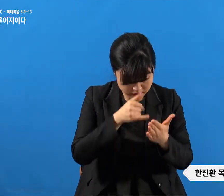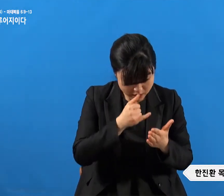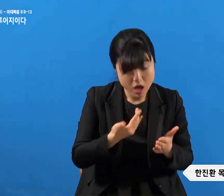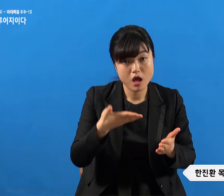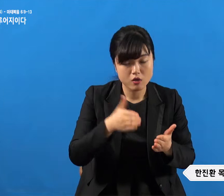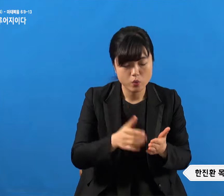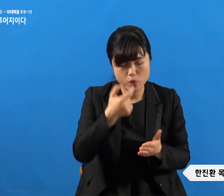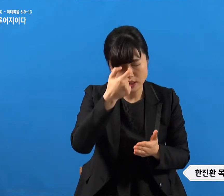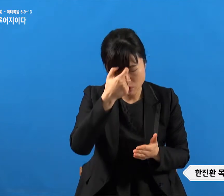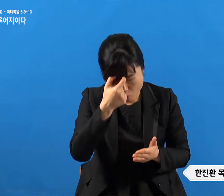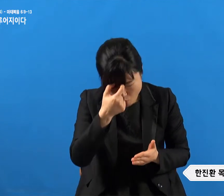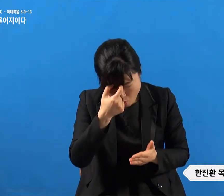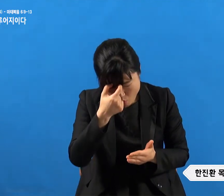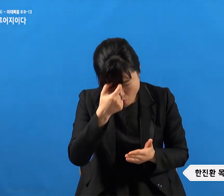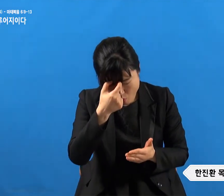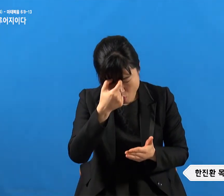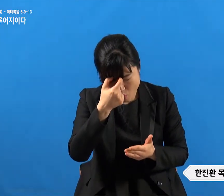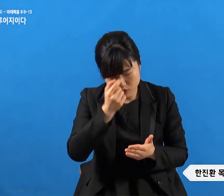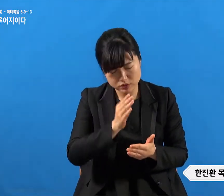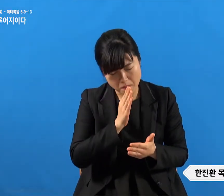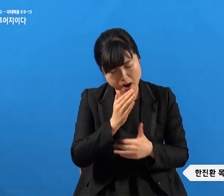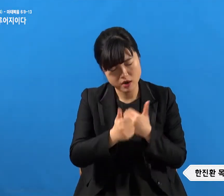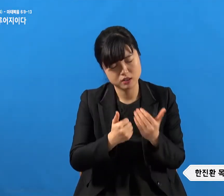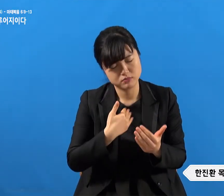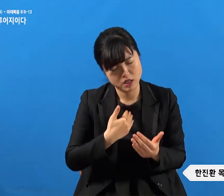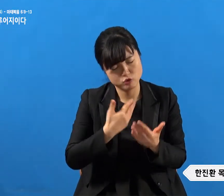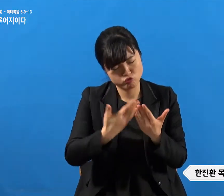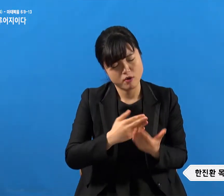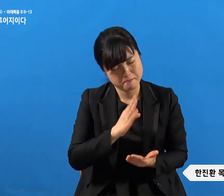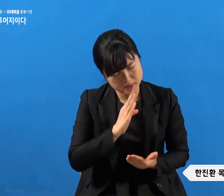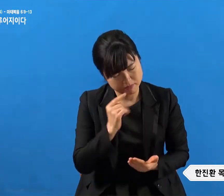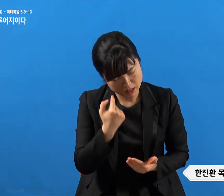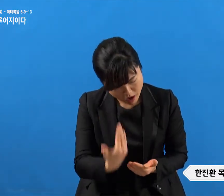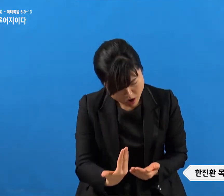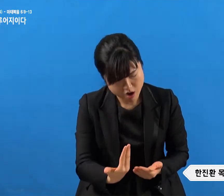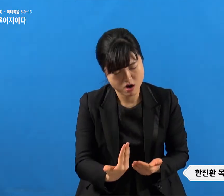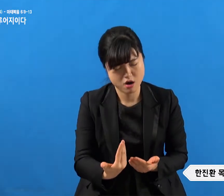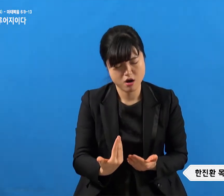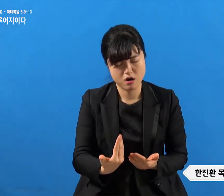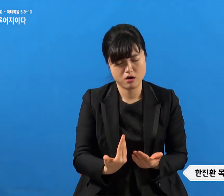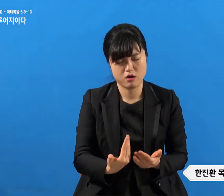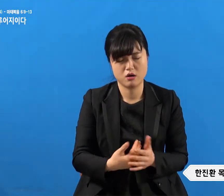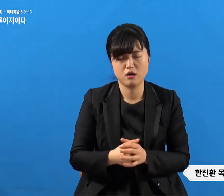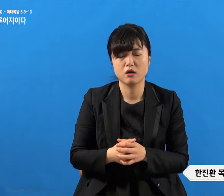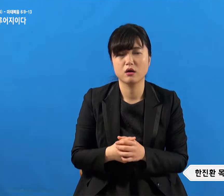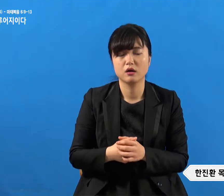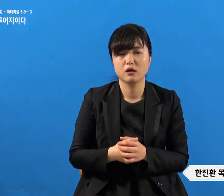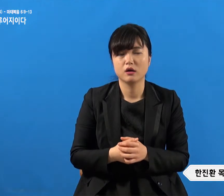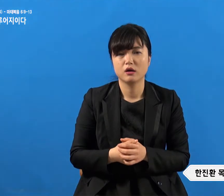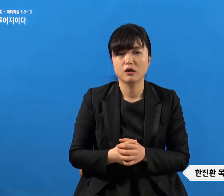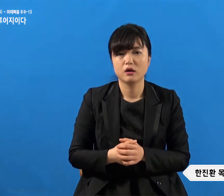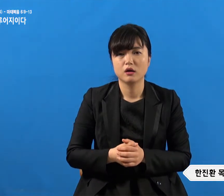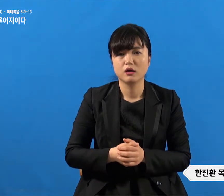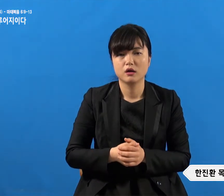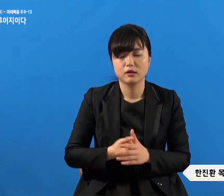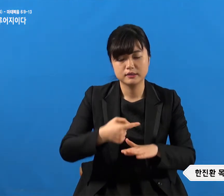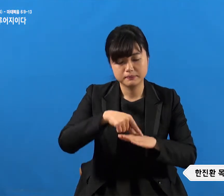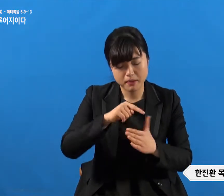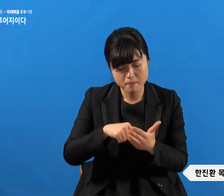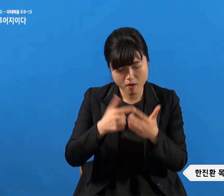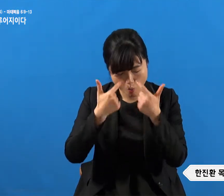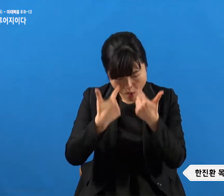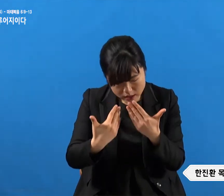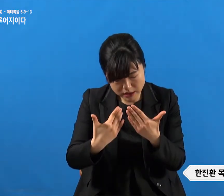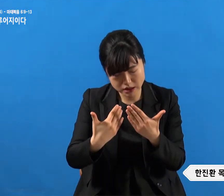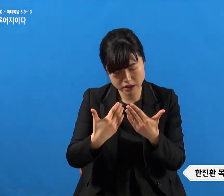주어졌더라도 기도하면서 정말 이 말씀, 이게 지금 나에게 주시는 말씀이 맞는지 내적인